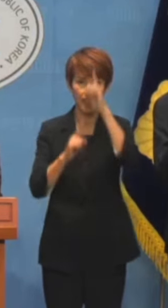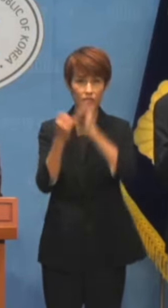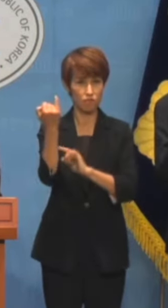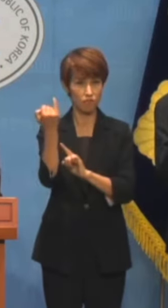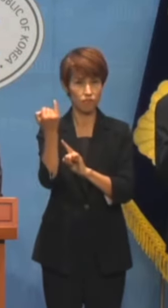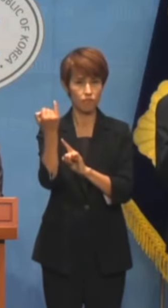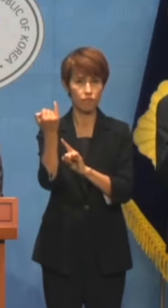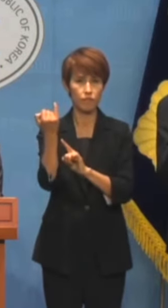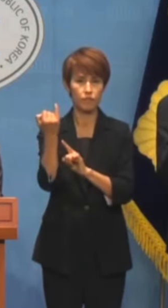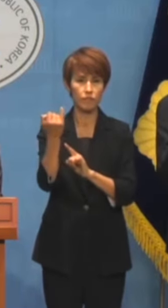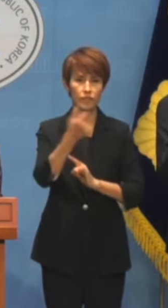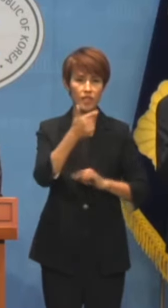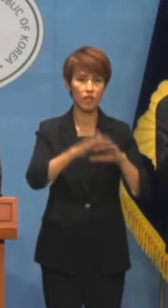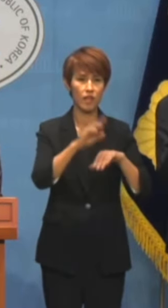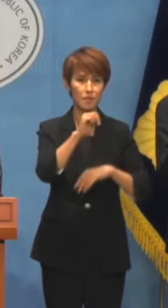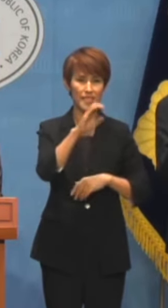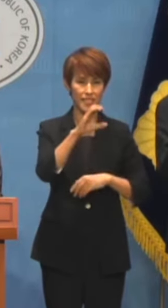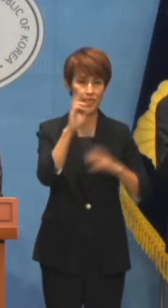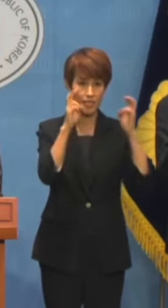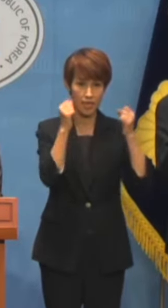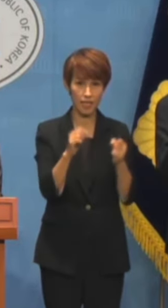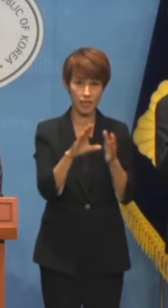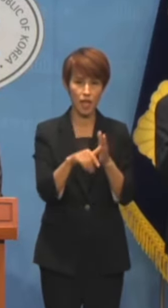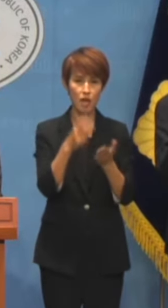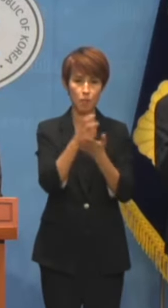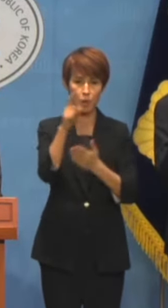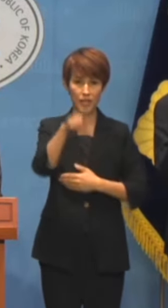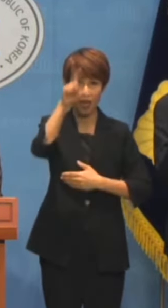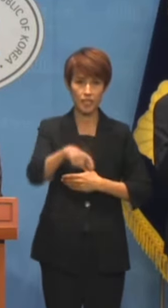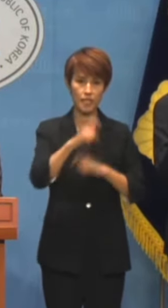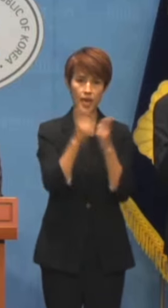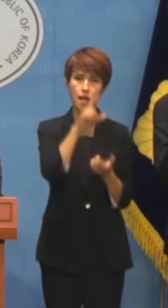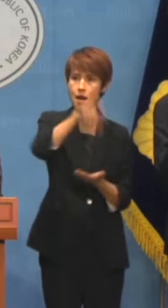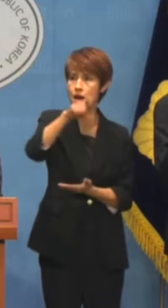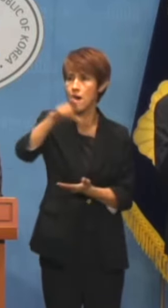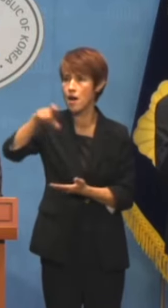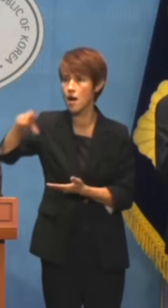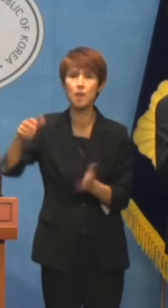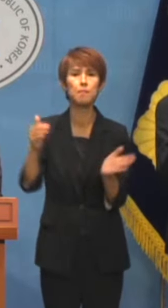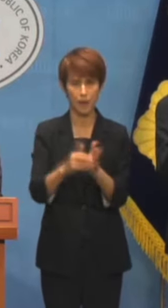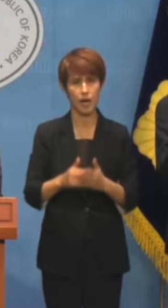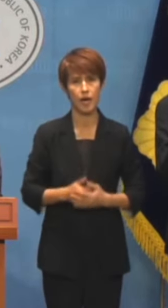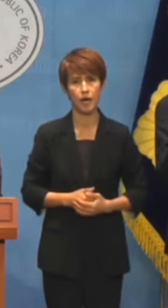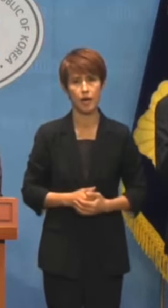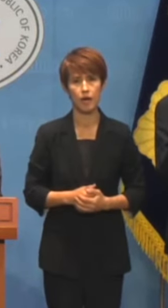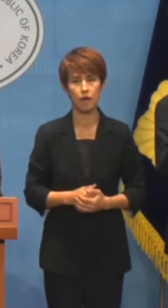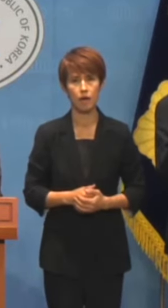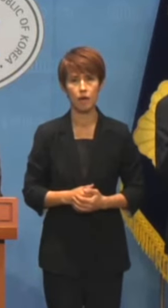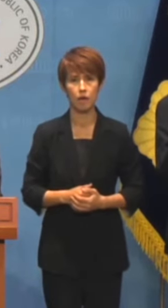이진숙 위원장은 대전 MBC 사장 재직 시 법인카드를 사적으로 반복적으로 사용한 것은